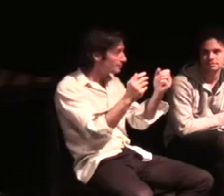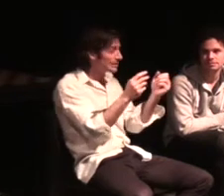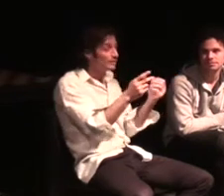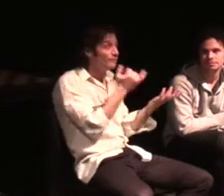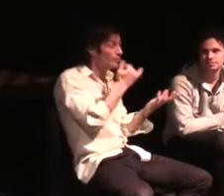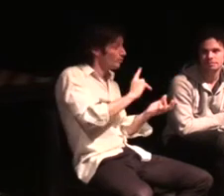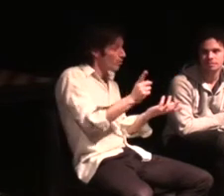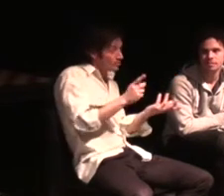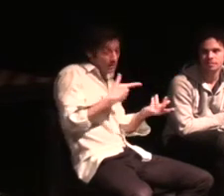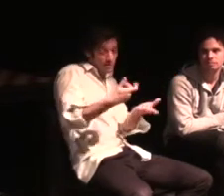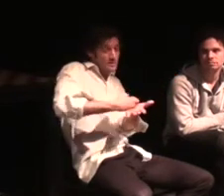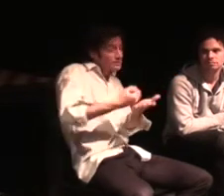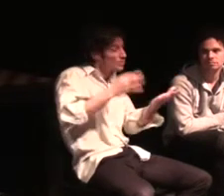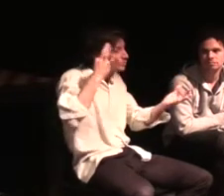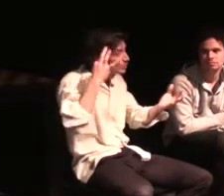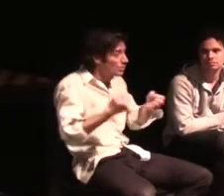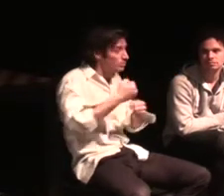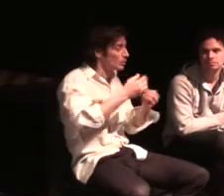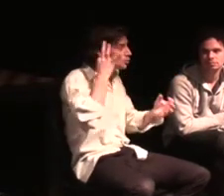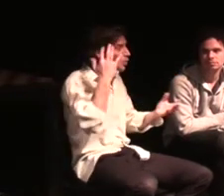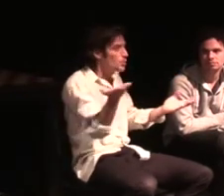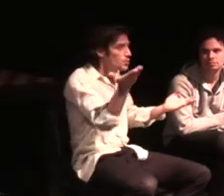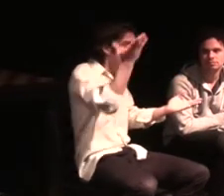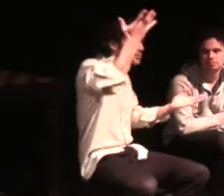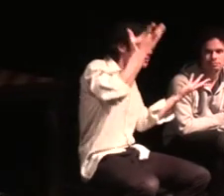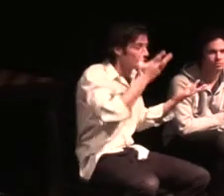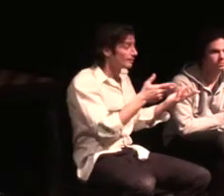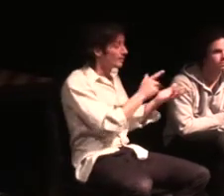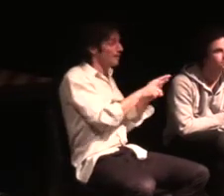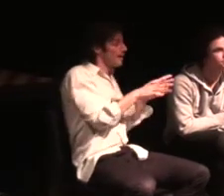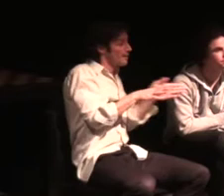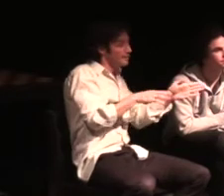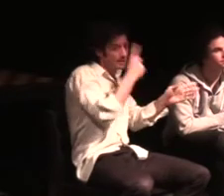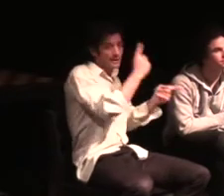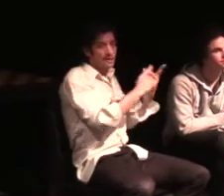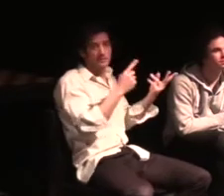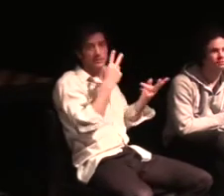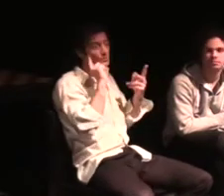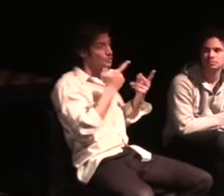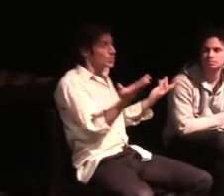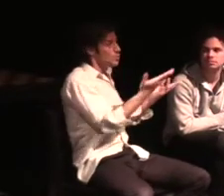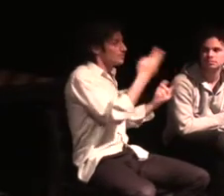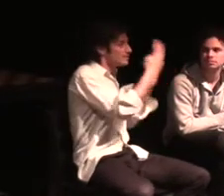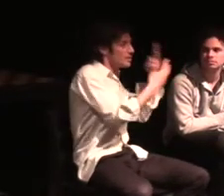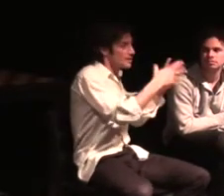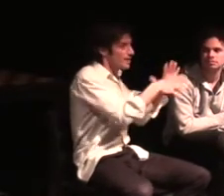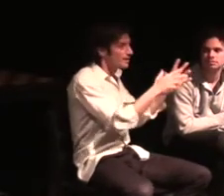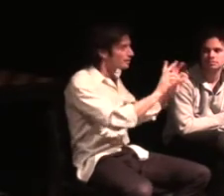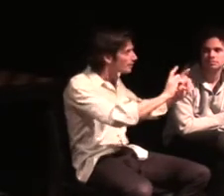a effectivement, tout vient par l'auditif, donc les entendants ont tendance à moins utiliser la vue que l'audition, c'est évident,